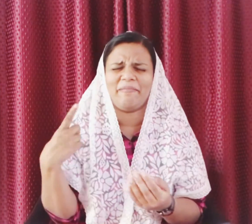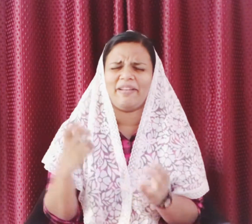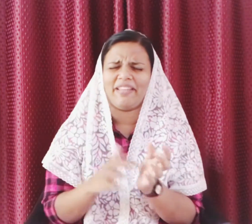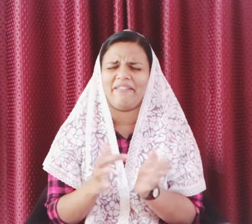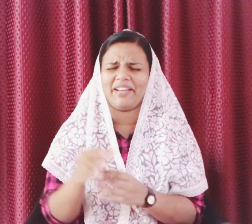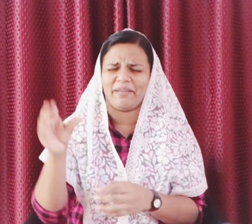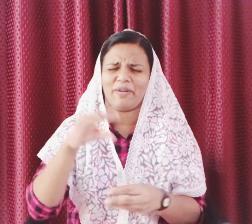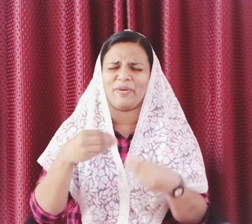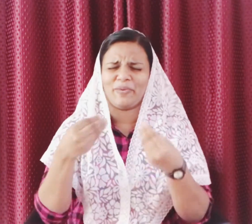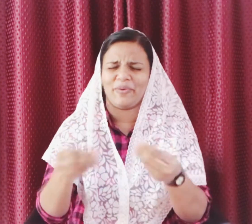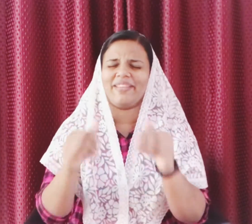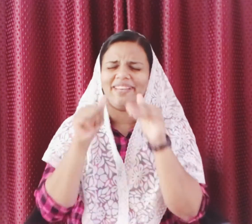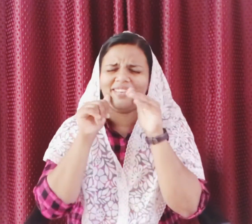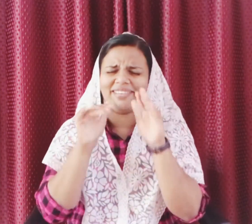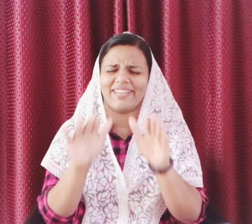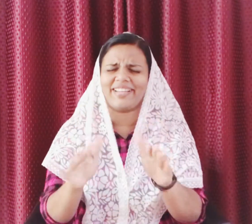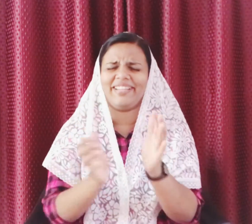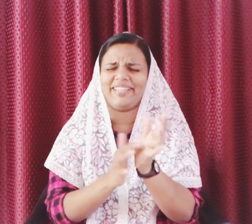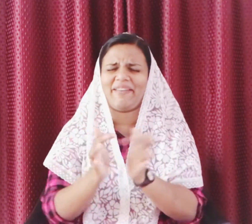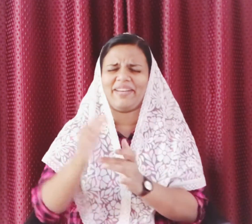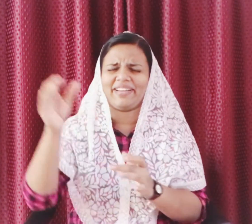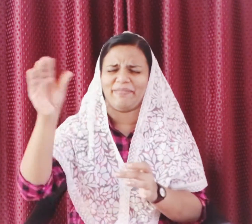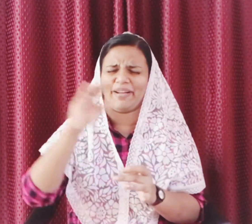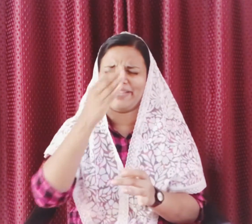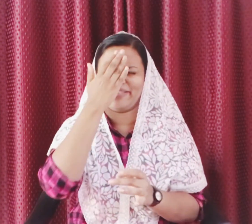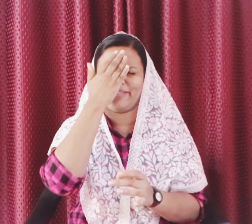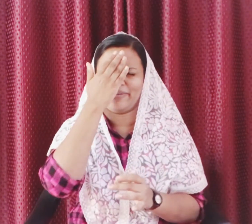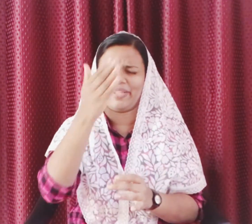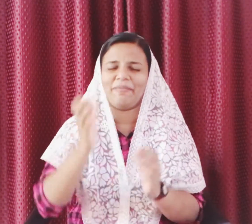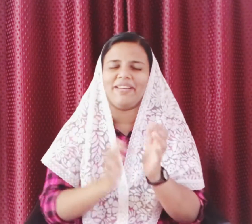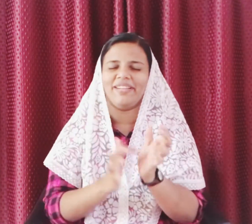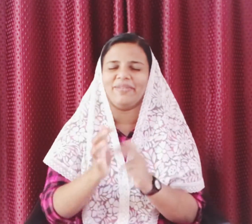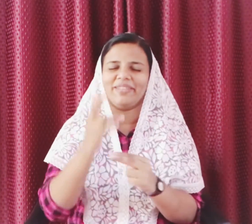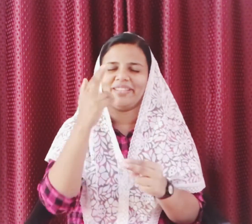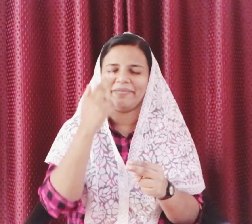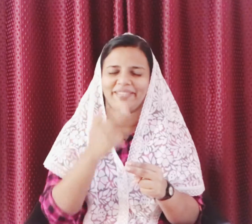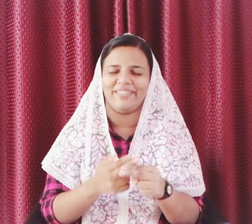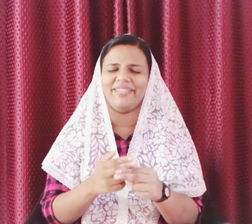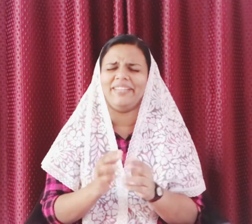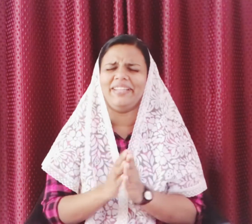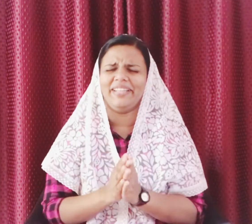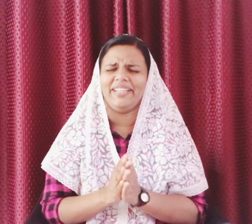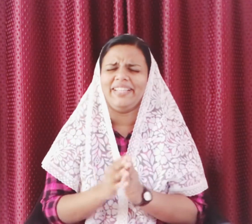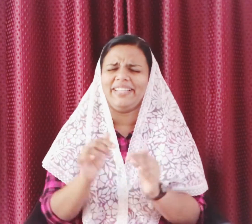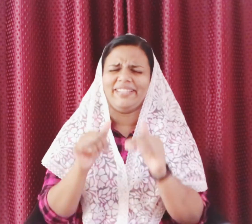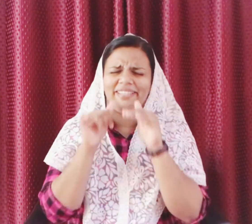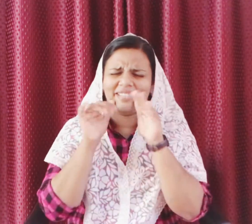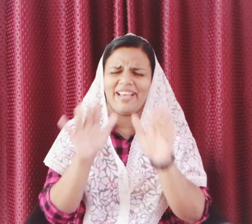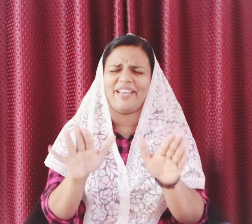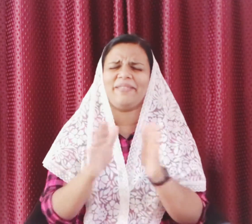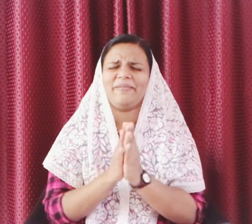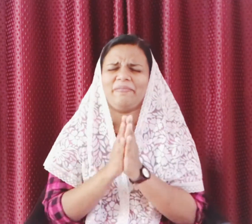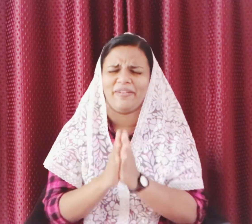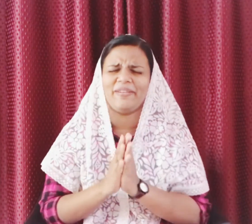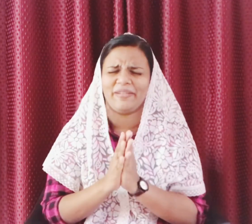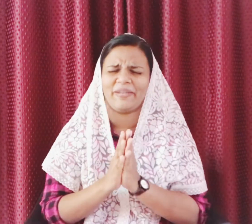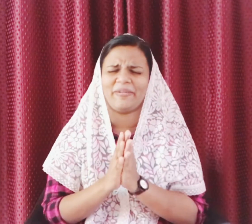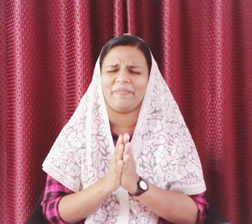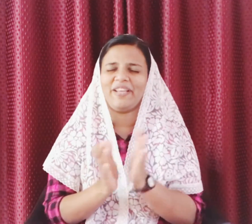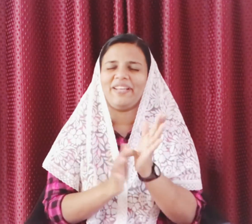തൻ്റെ കുഞ്ഞുങ്ങൾക്ക് കൊടുത്ത് അവരെ അനുഗ്രഹിക്കുന്ന ദൈവകൃപയ്ക്കായി സ്തോത്രം. യേശു ക്രിസ്തുവിൻ്റെ നാമത്തിൽ അങ്ങയുടെ ജനത്തെ ഞാൻ ബ്ലസ് ചെയ്ത് പ്രാർത്ഥിക്കുന്നു.